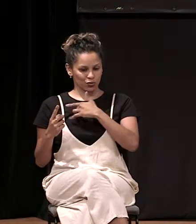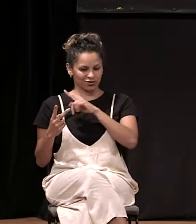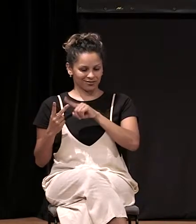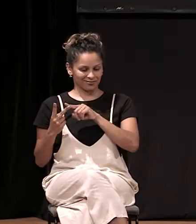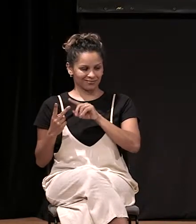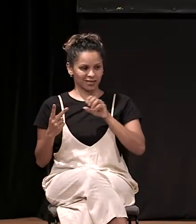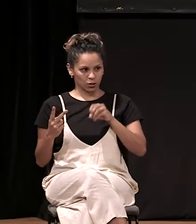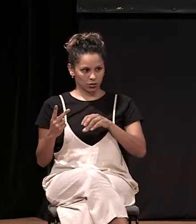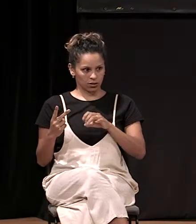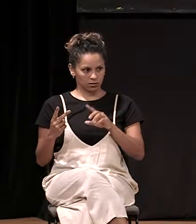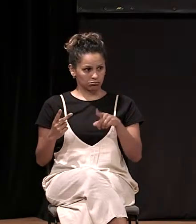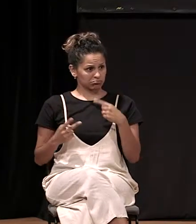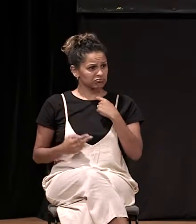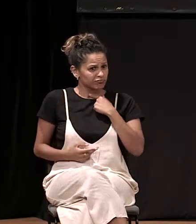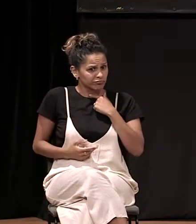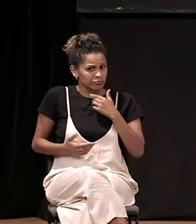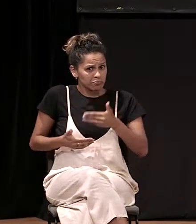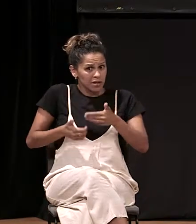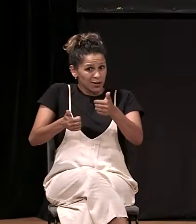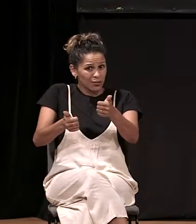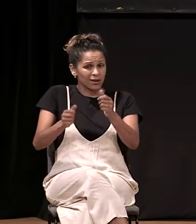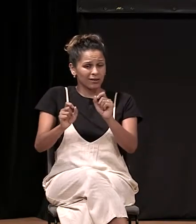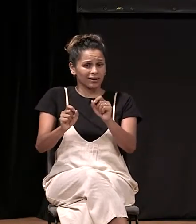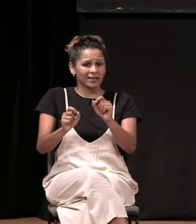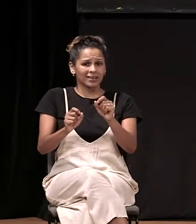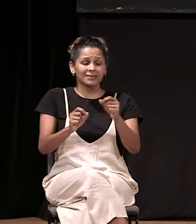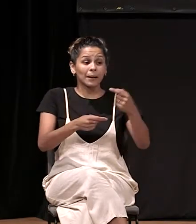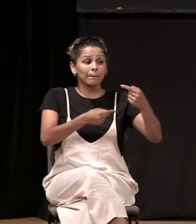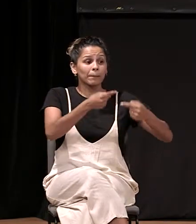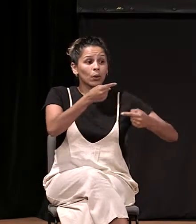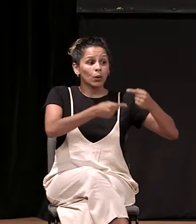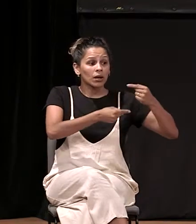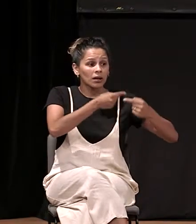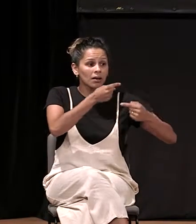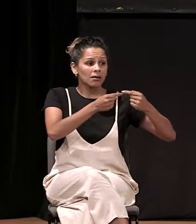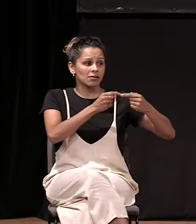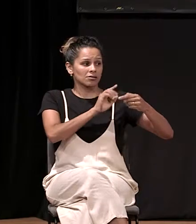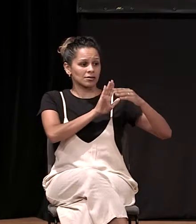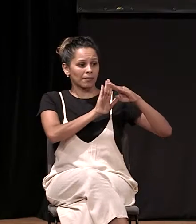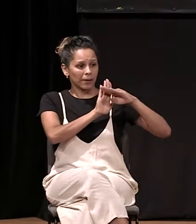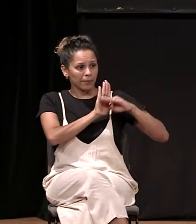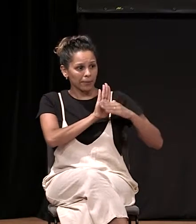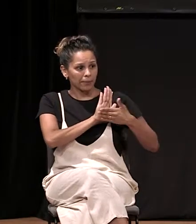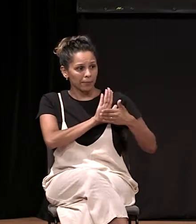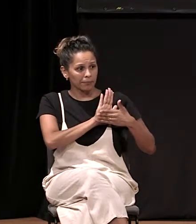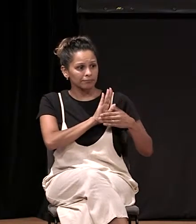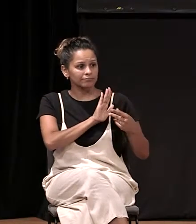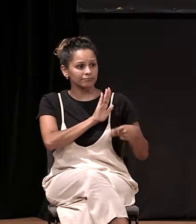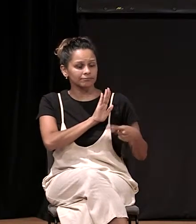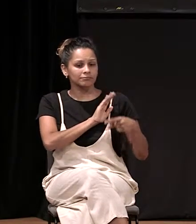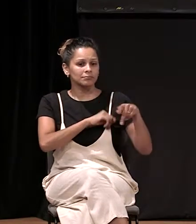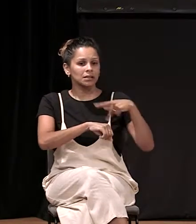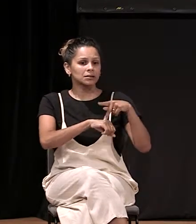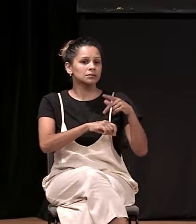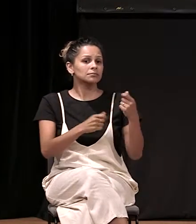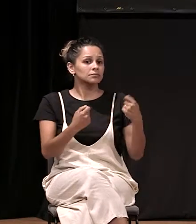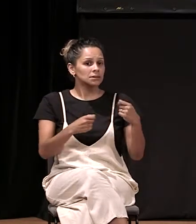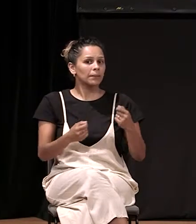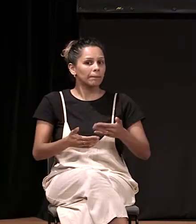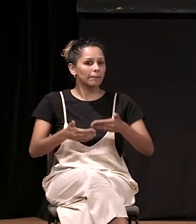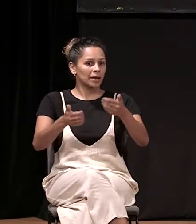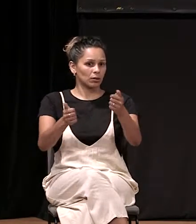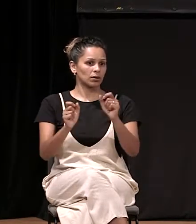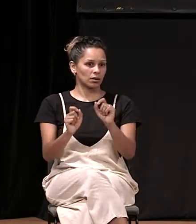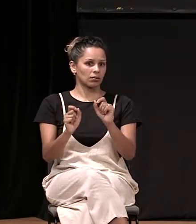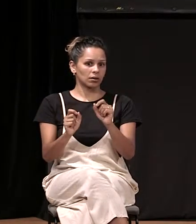nós temos que ir melhorando as políticas do nosso país, que tem que ter mais remuneração e mais